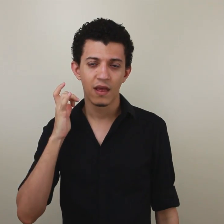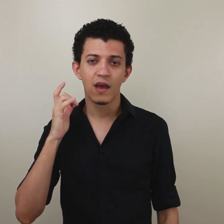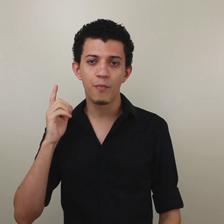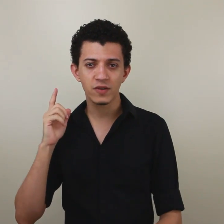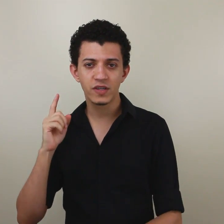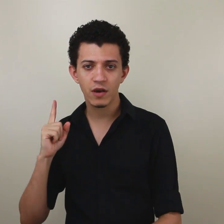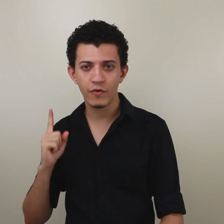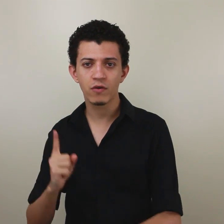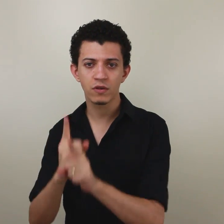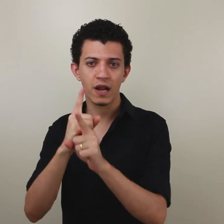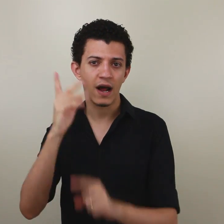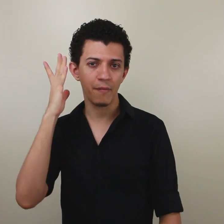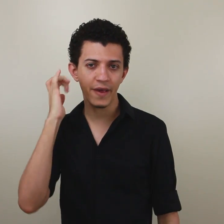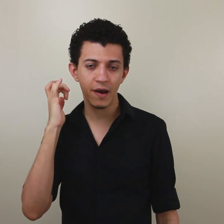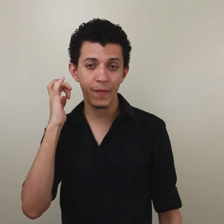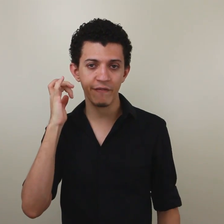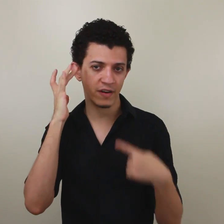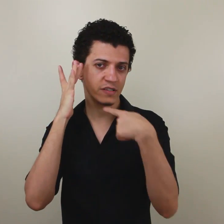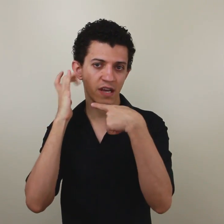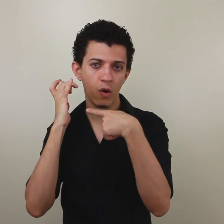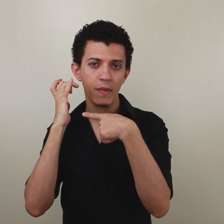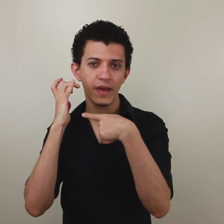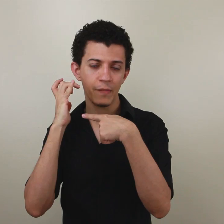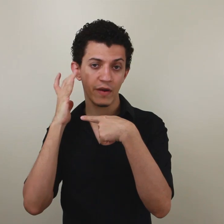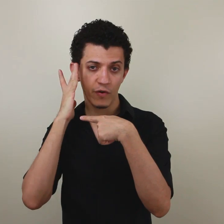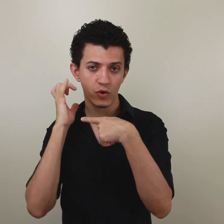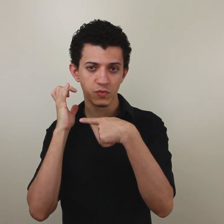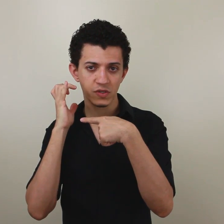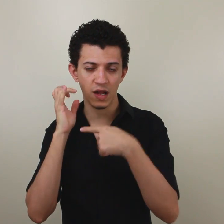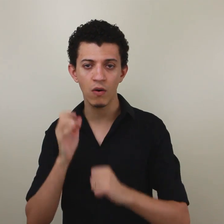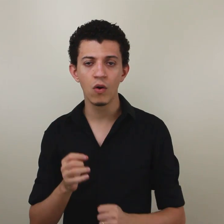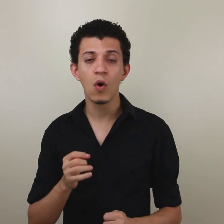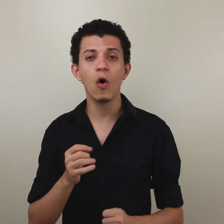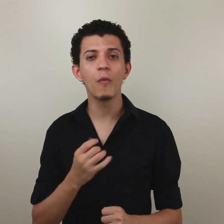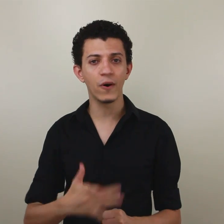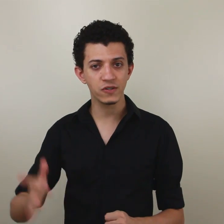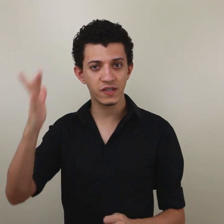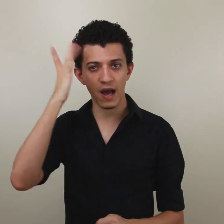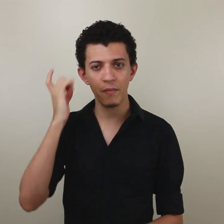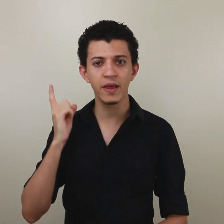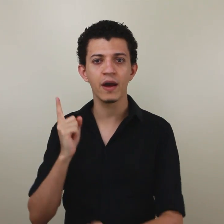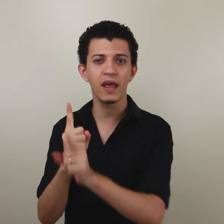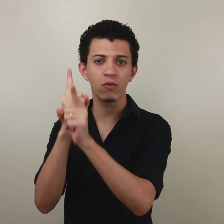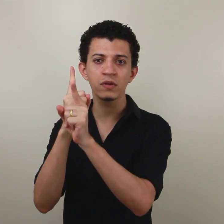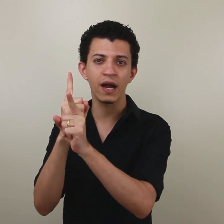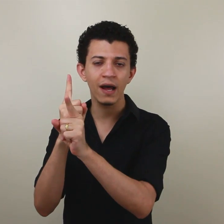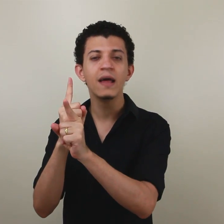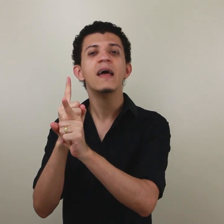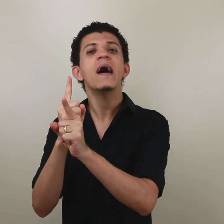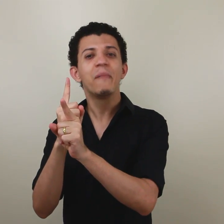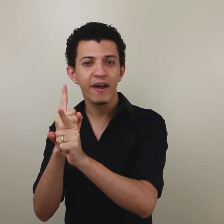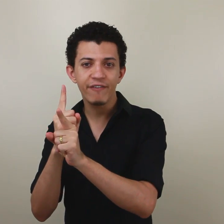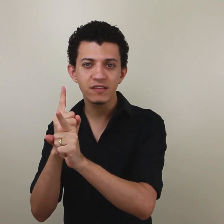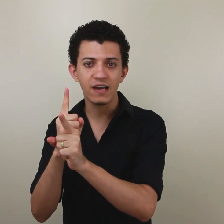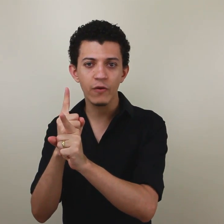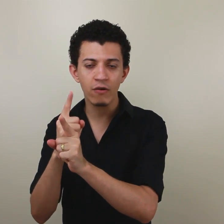Eu posso dizer que eu vou encontrar amanhã, para enfatizar o amanhã, porque foi o último sinal, ou posso dizer amanhã encontrar, para enfatizar o